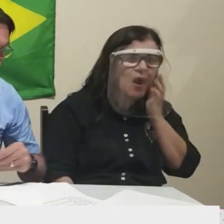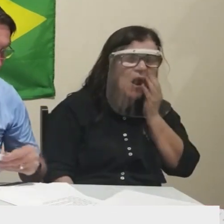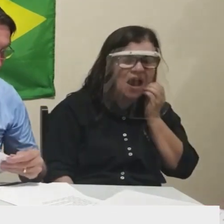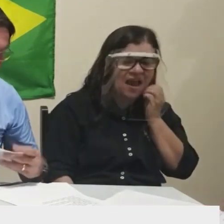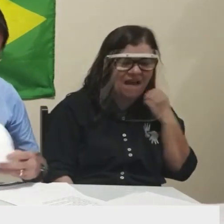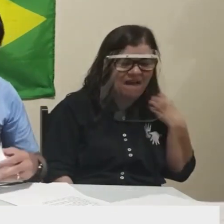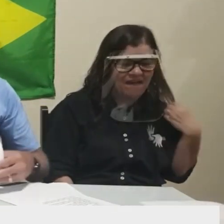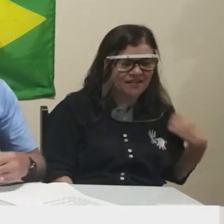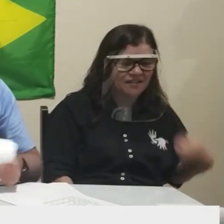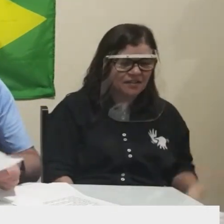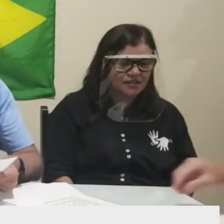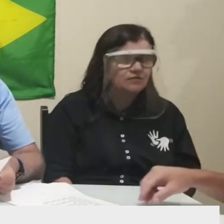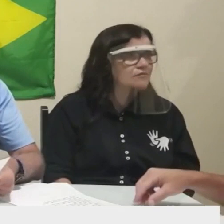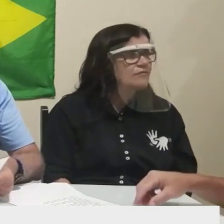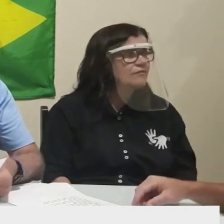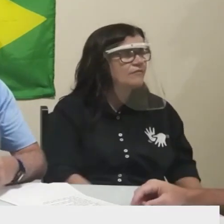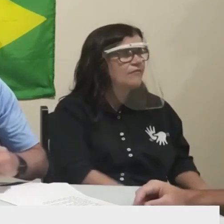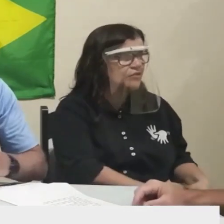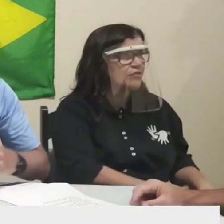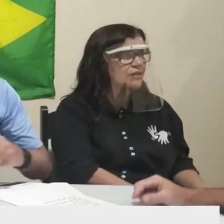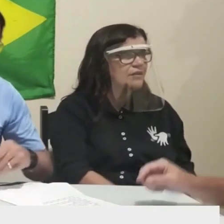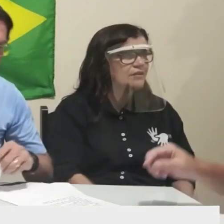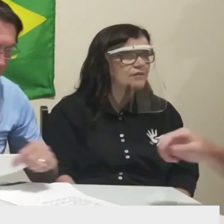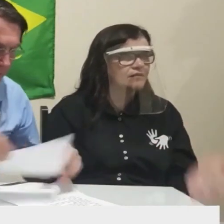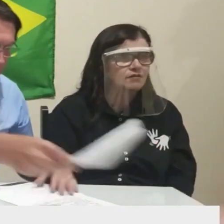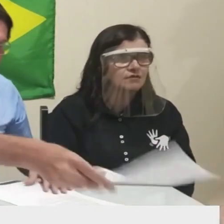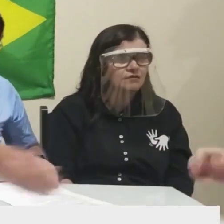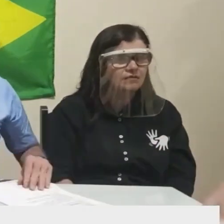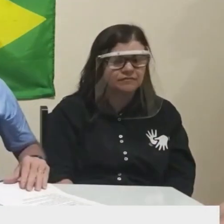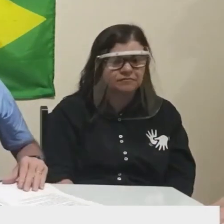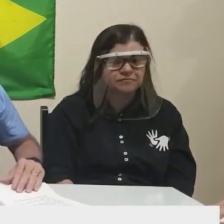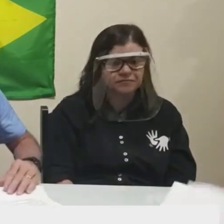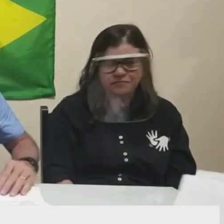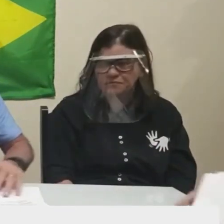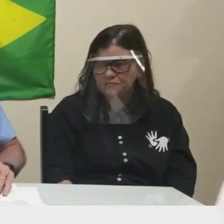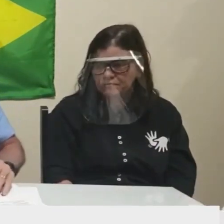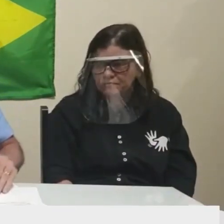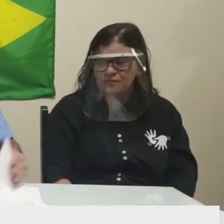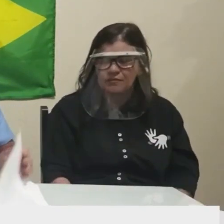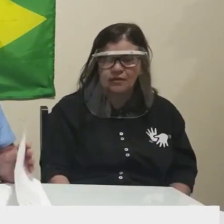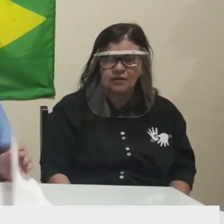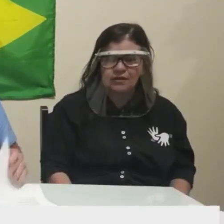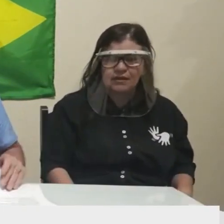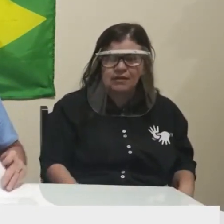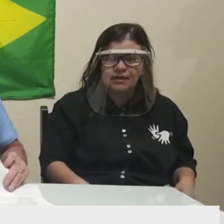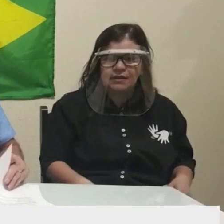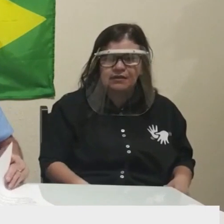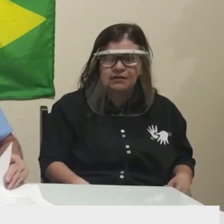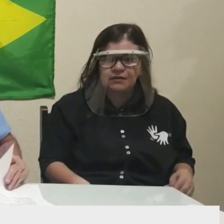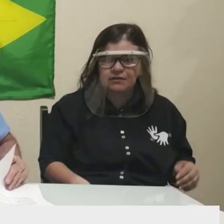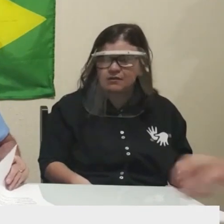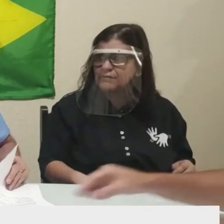Senhor Antônio Max, filho. Estamos bagunçando a casa do Moleiro aqui, presidente. Aqui, joga para lá. Tem um projeto na Câmara, parlamentando,